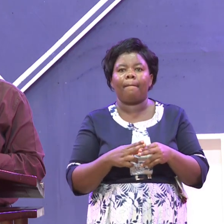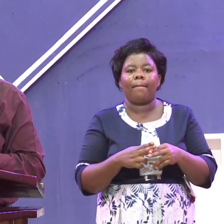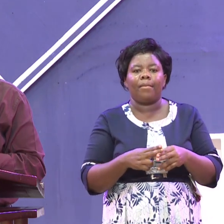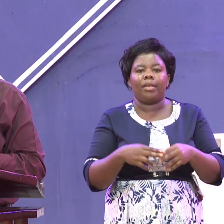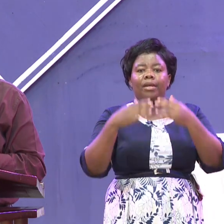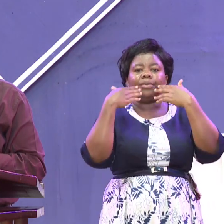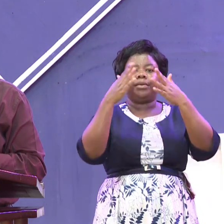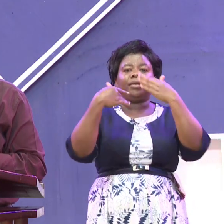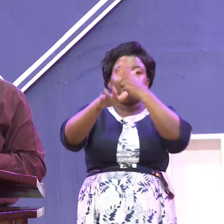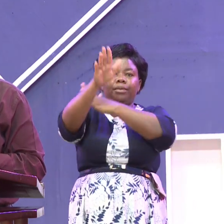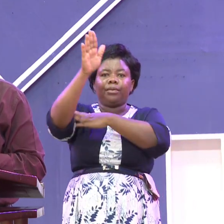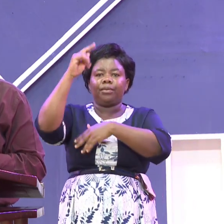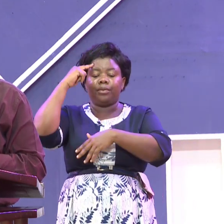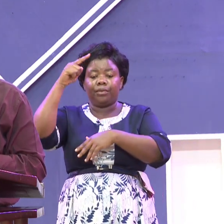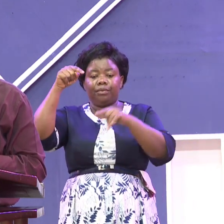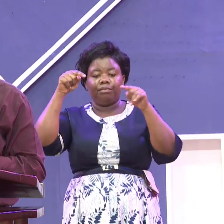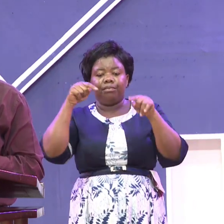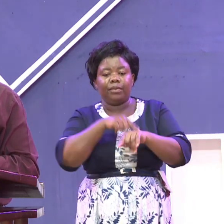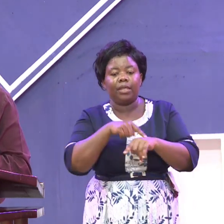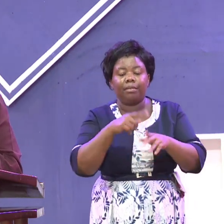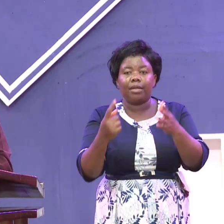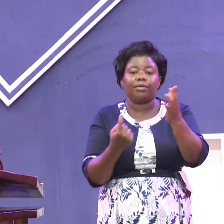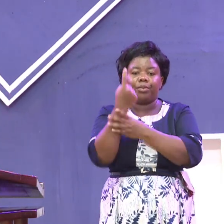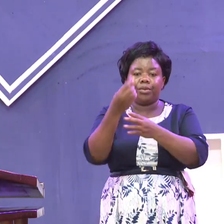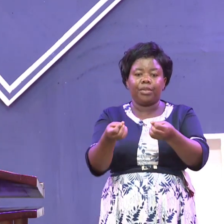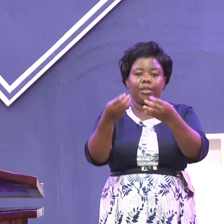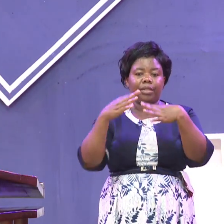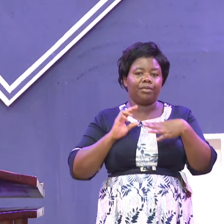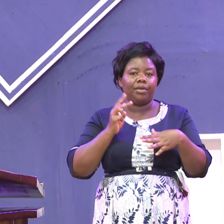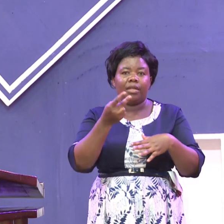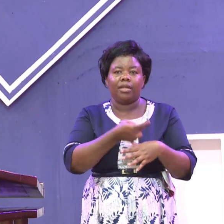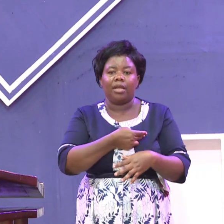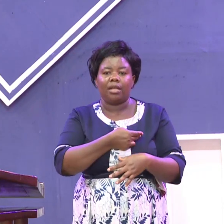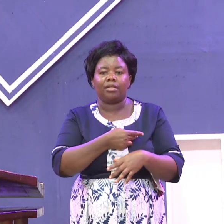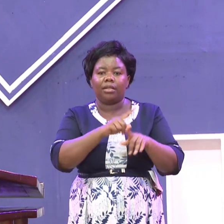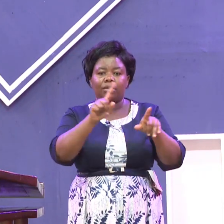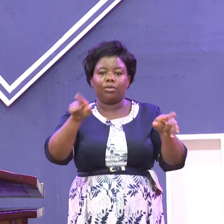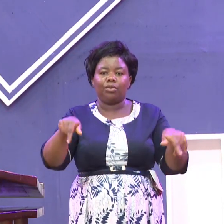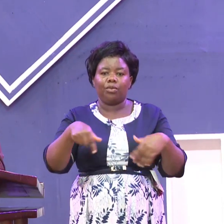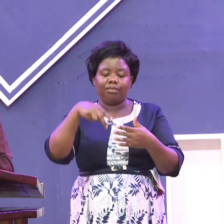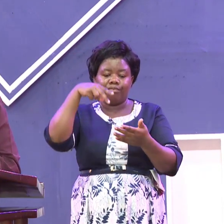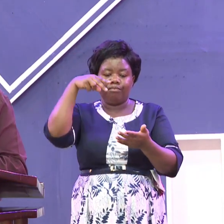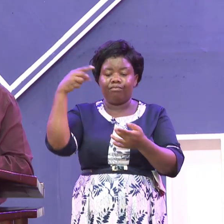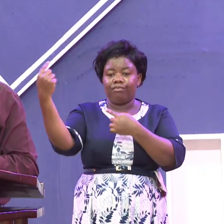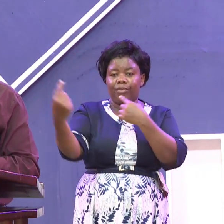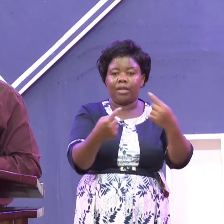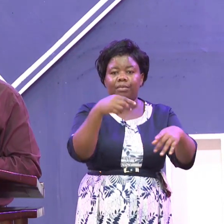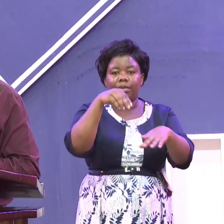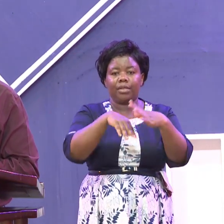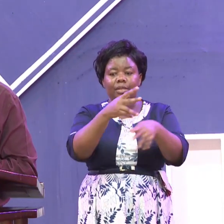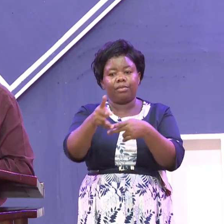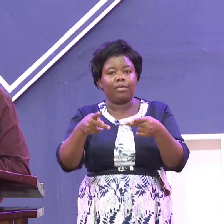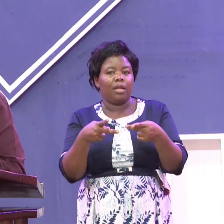Era twebaza Katonda olw'ekiseera n'omukisa gw'atuwadde okubeera nga tuli mu kifo kino